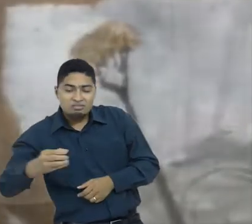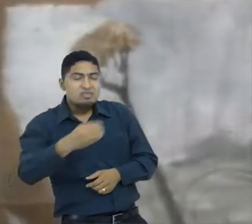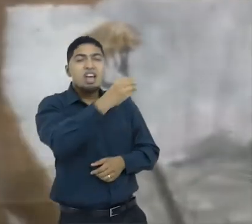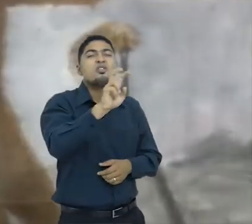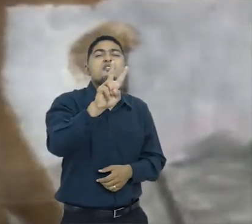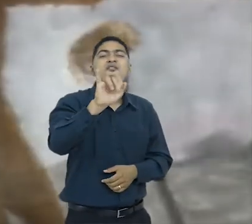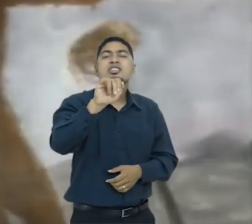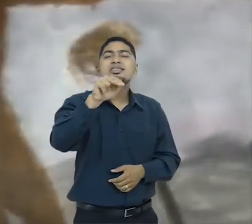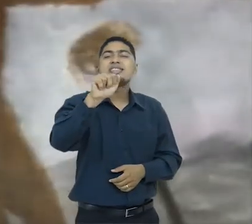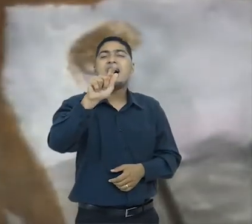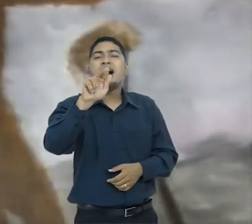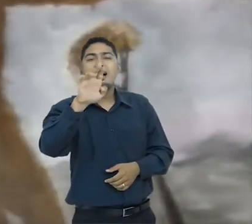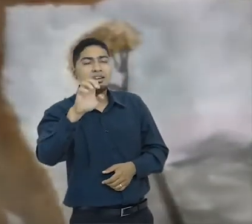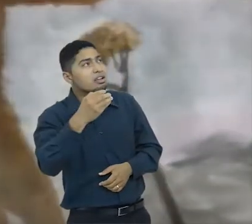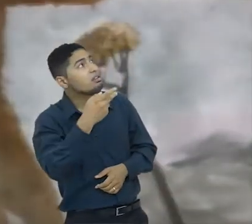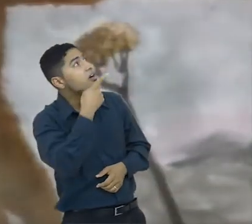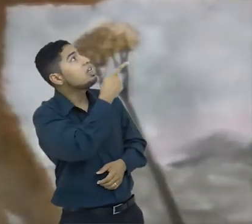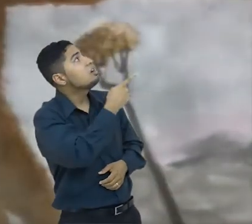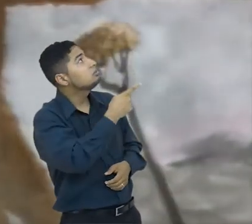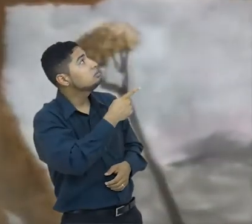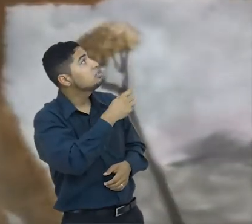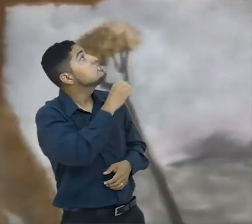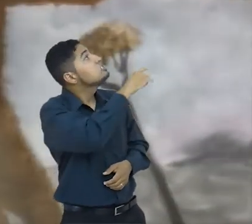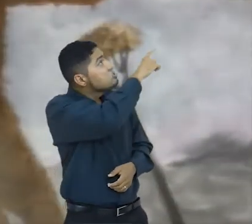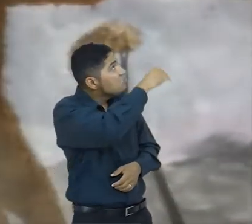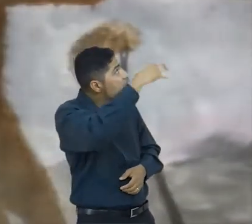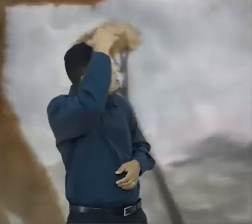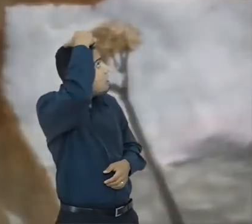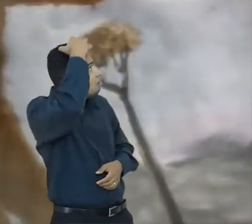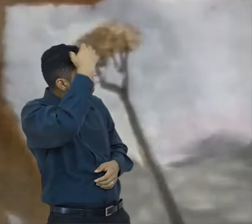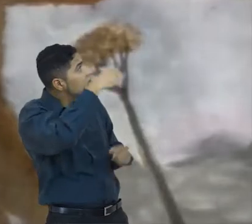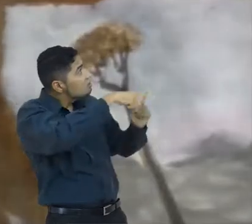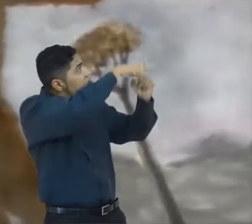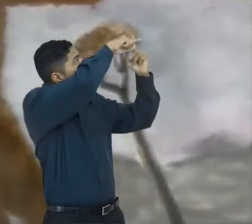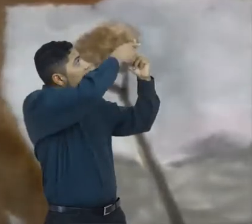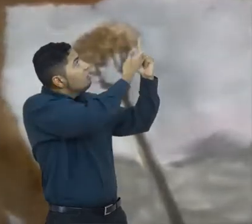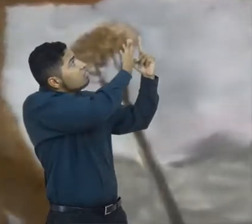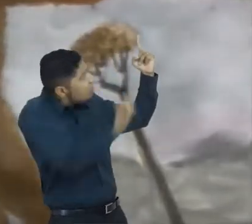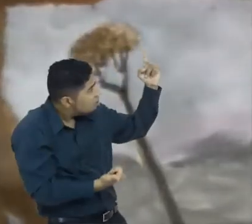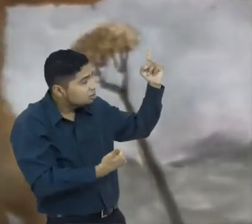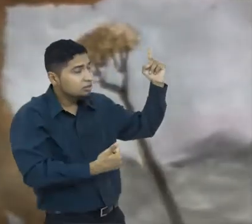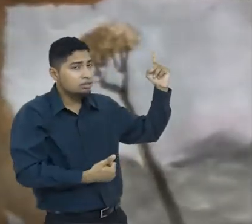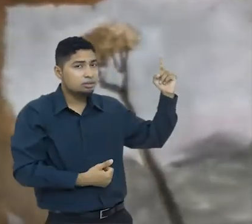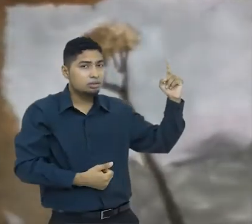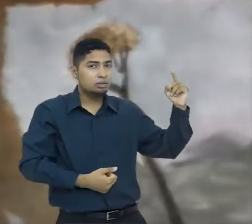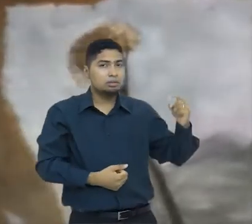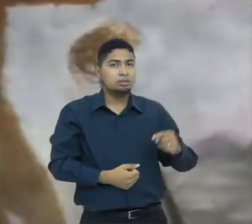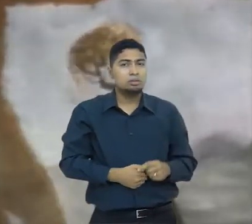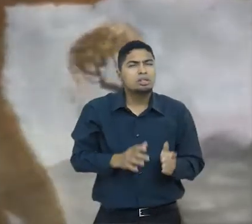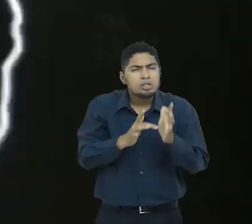zombaria deram-lhe vinagre e disseram: Se você é mesmo o rei dos judeus, desça daí, ué. Jesus